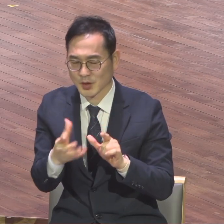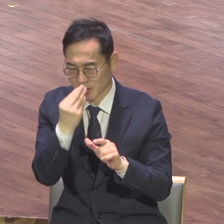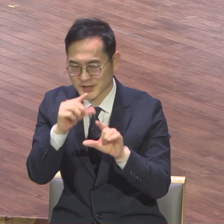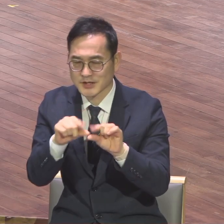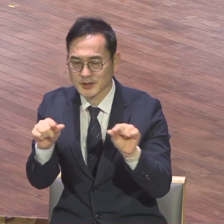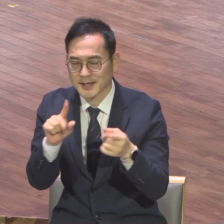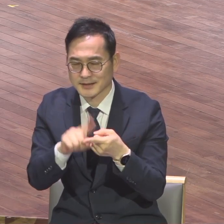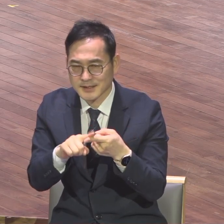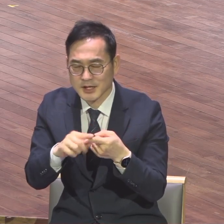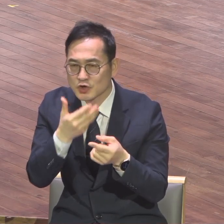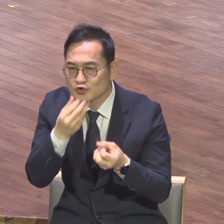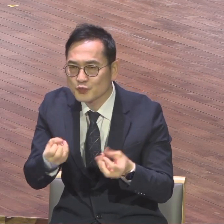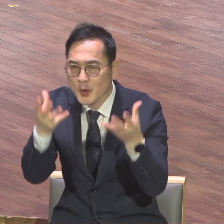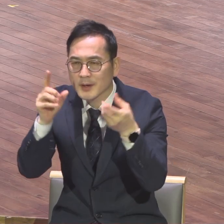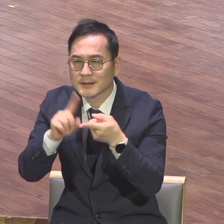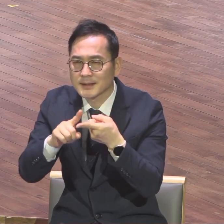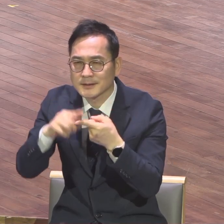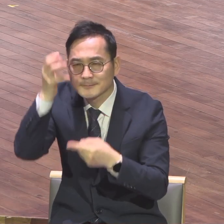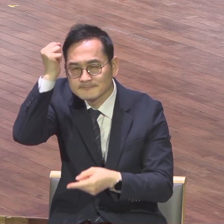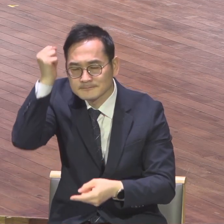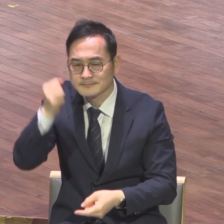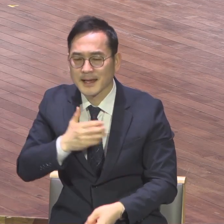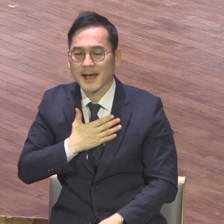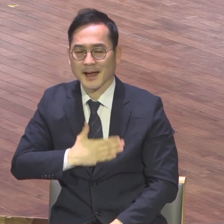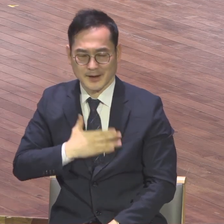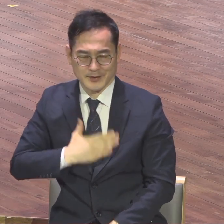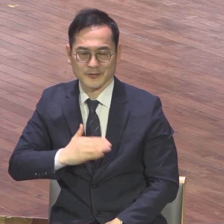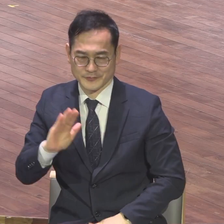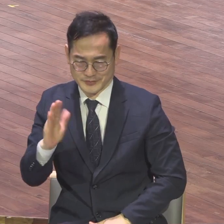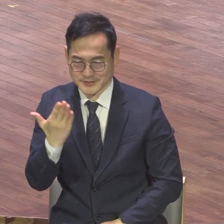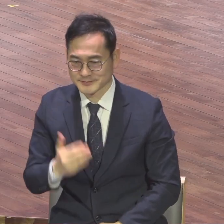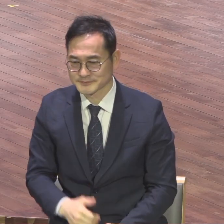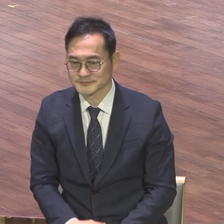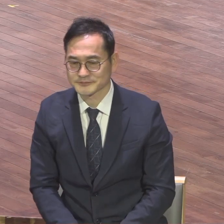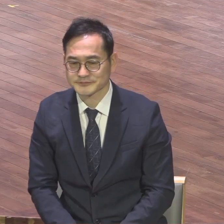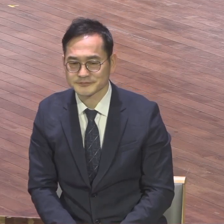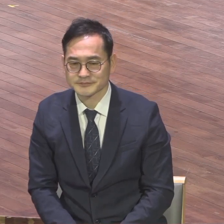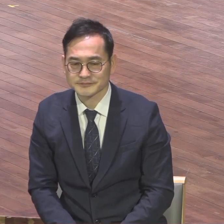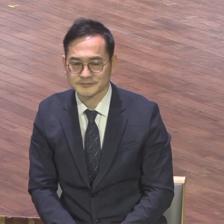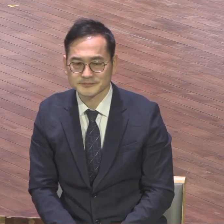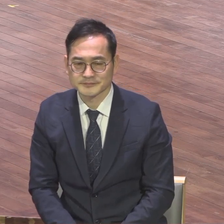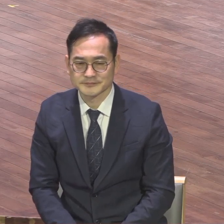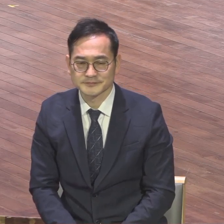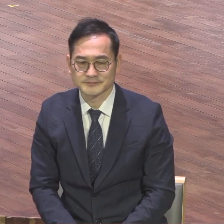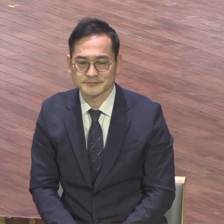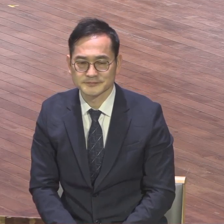주는 축복을, 그 기적을, 그 은혜를 체험할 수가 있다.